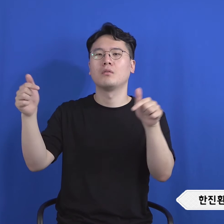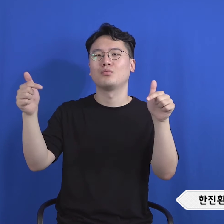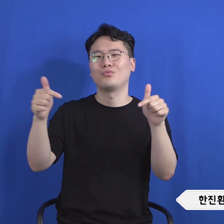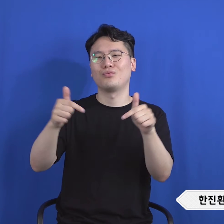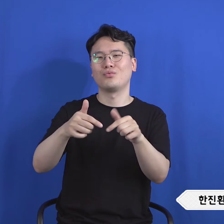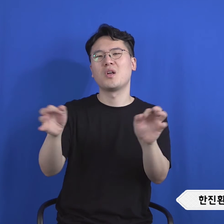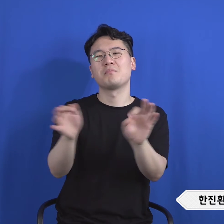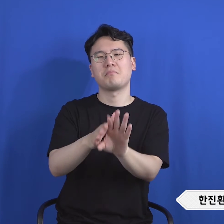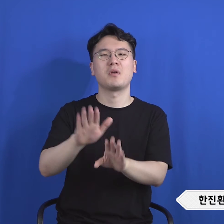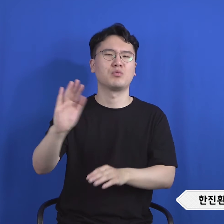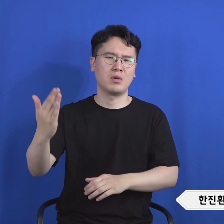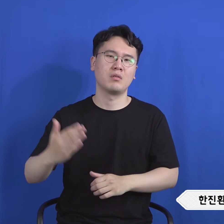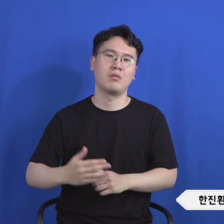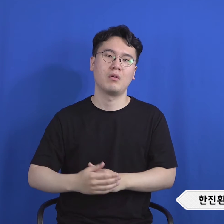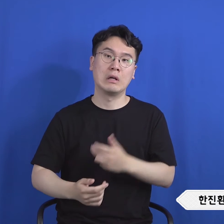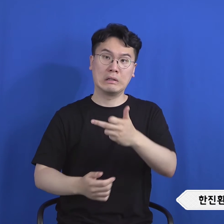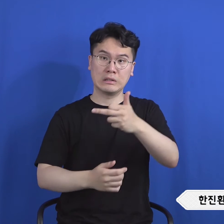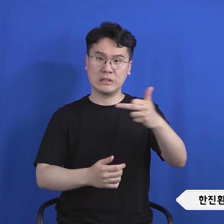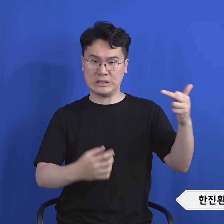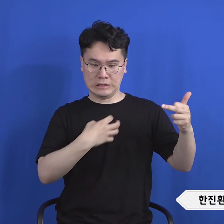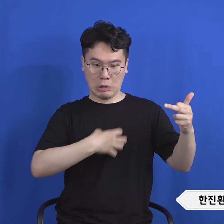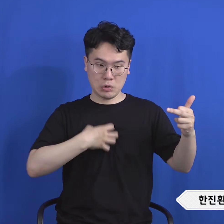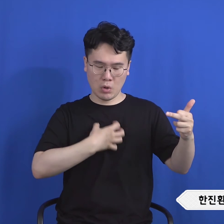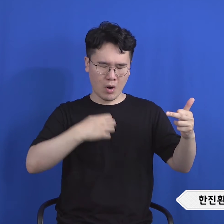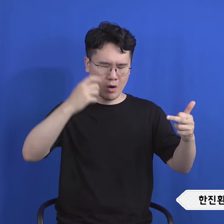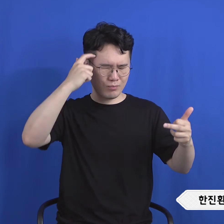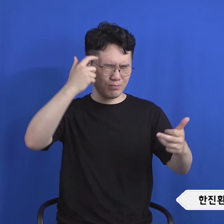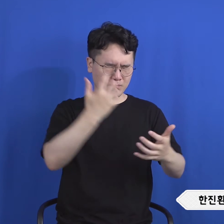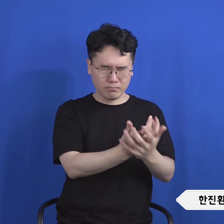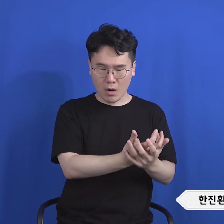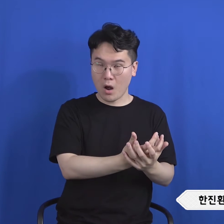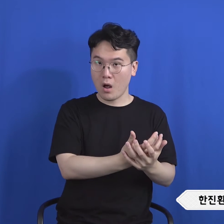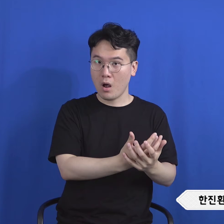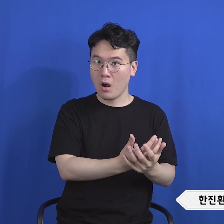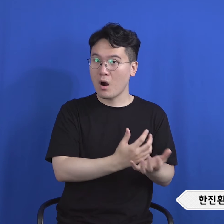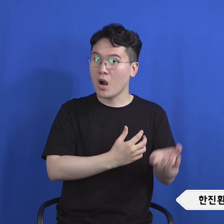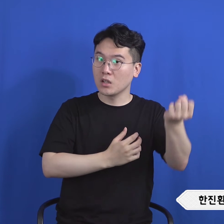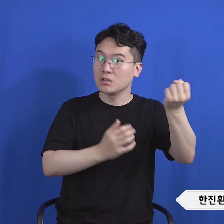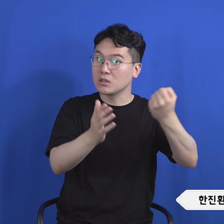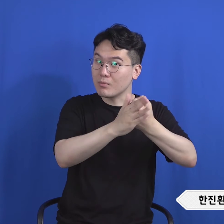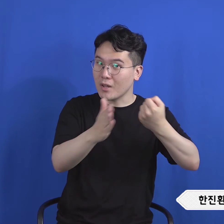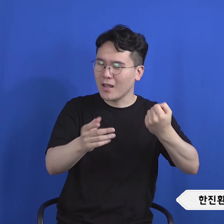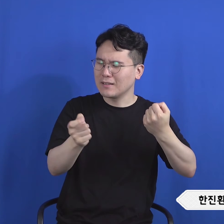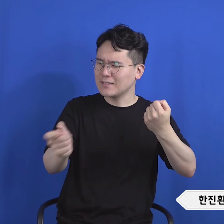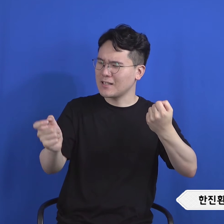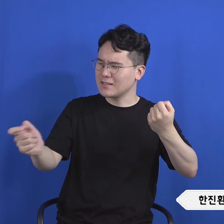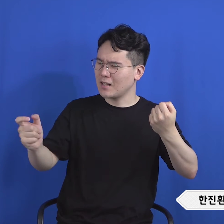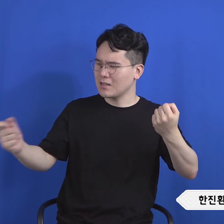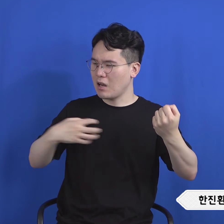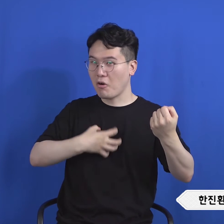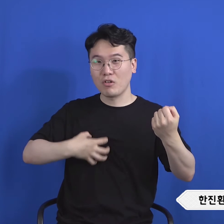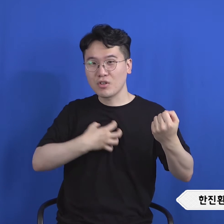큰 걱정이 생기니까 자질구레한 걱정은 그건 걱정도 아니고 그건 그냥 다 사라져 버렸습니다.